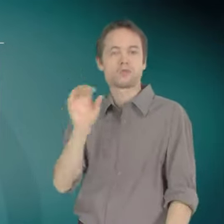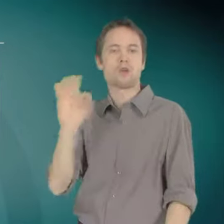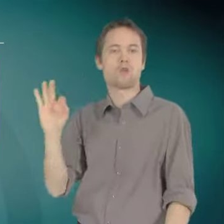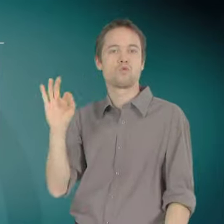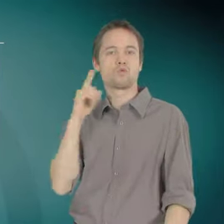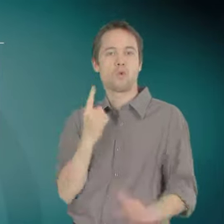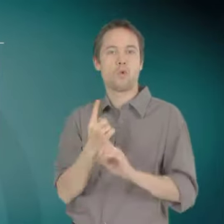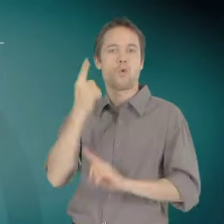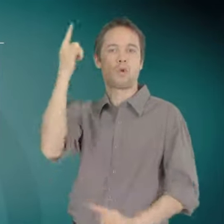hören